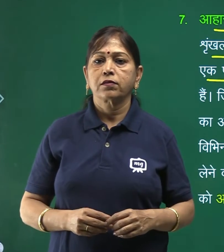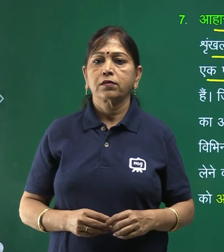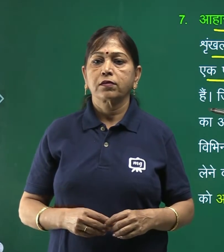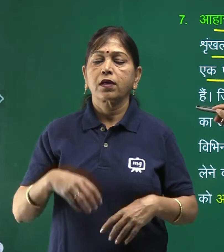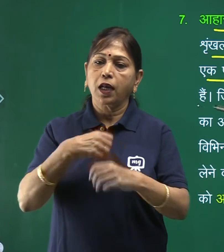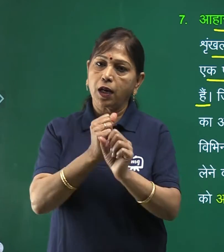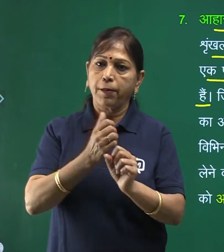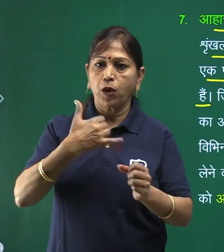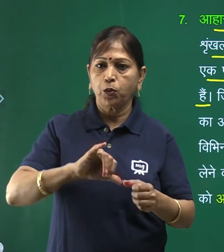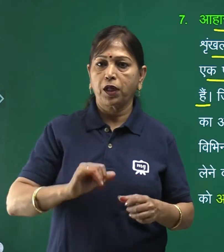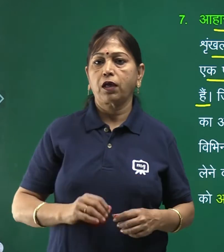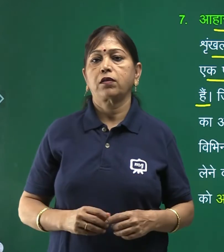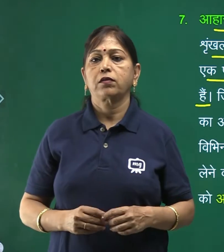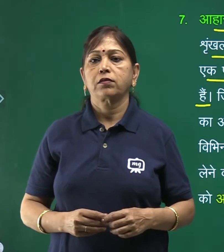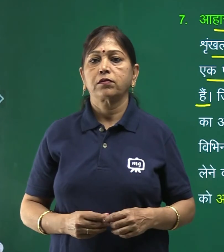निर्माण होता है,